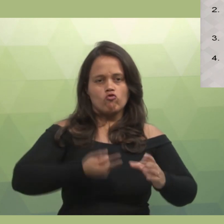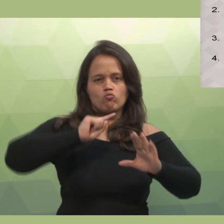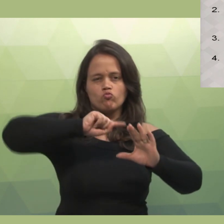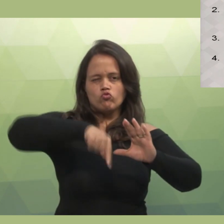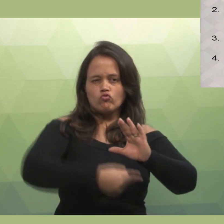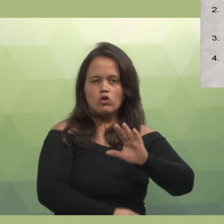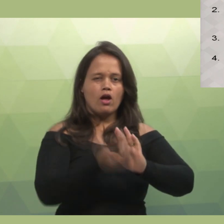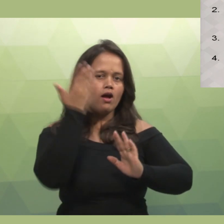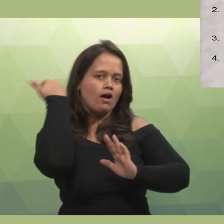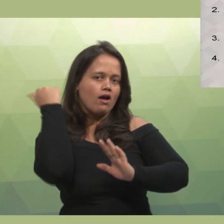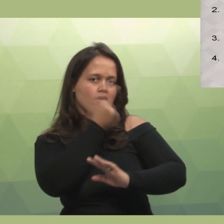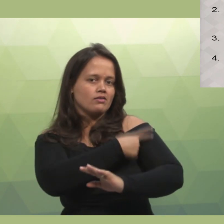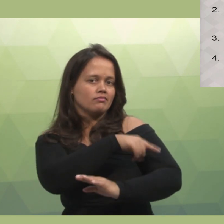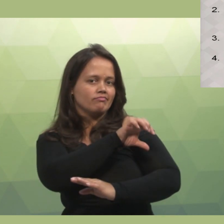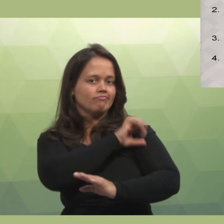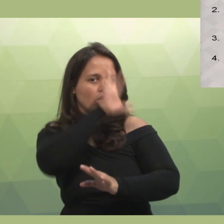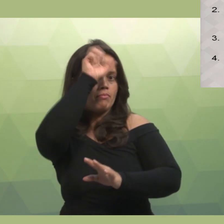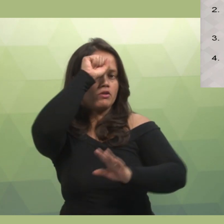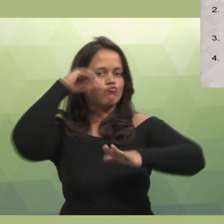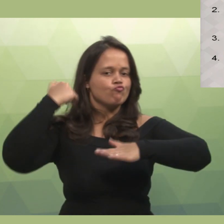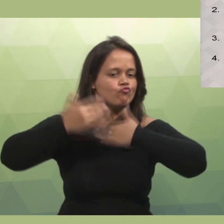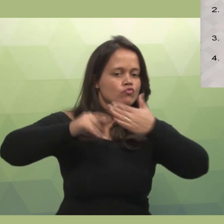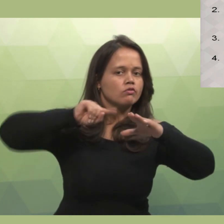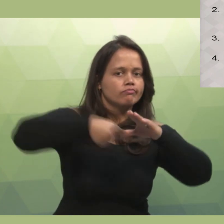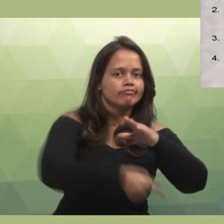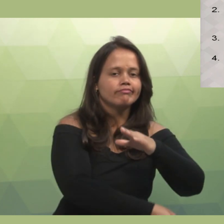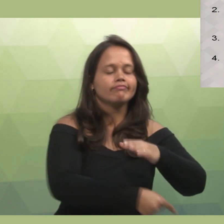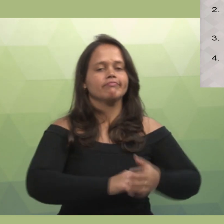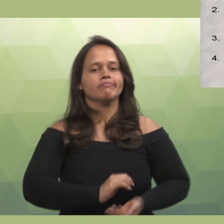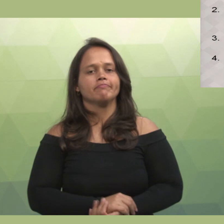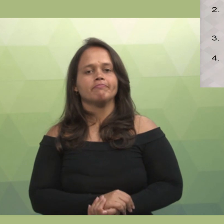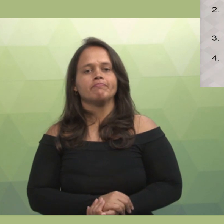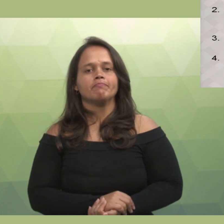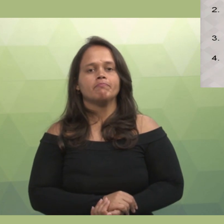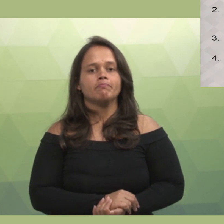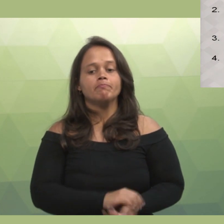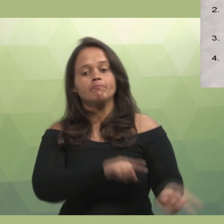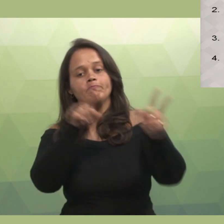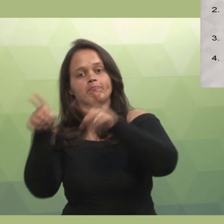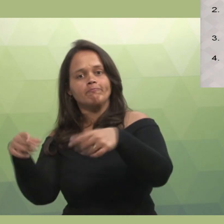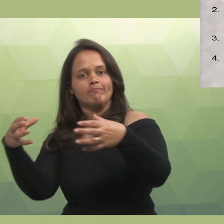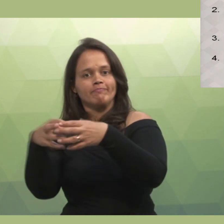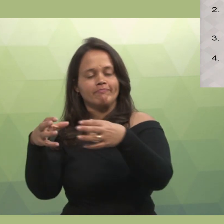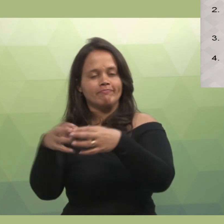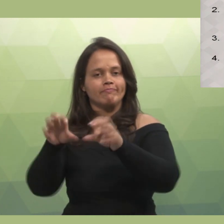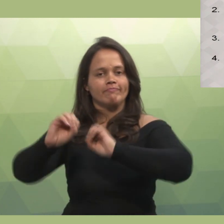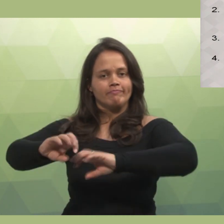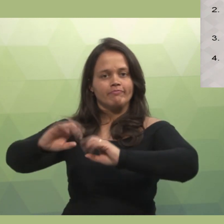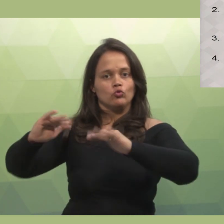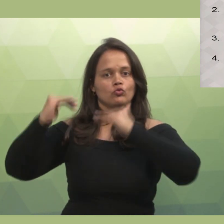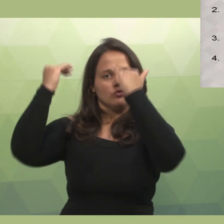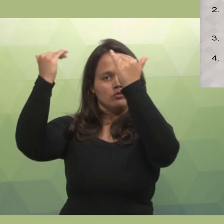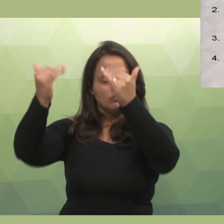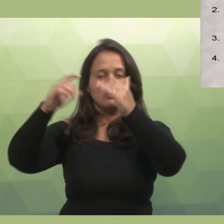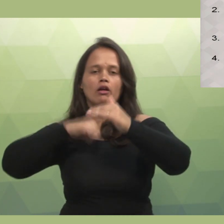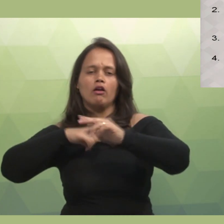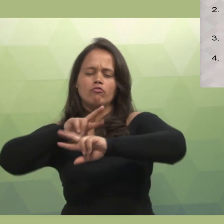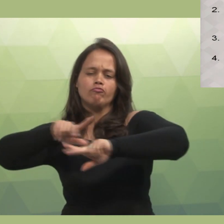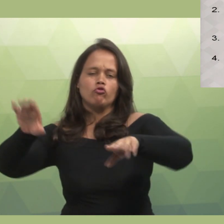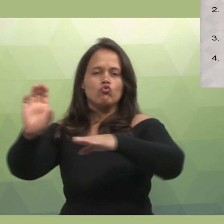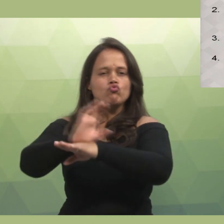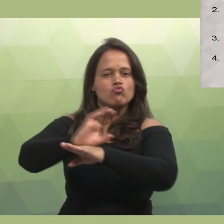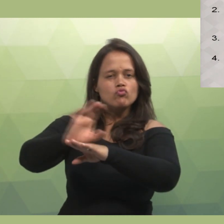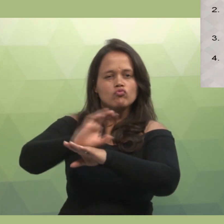superior abrange cursos sequenciais nos diversos campos do saber, cursos de graduação, de pós-graduação e de extensão e